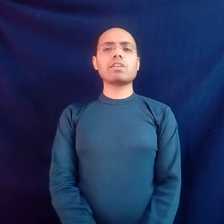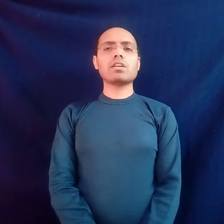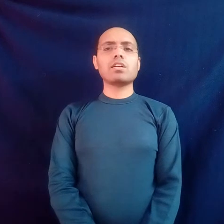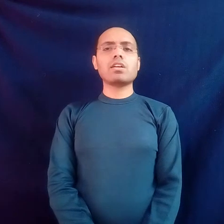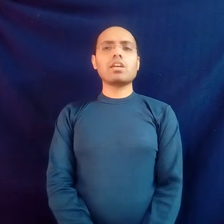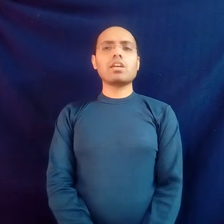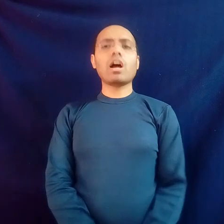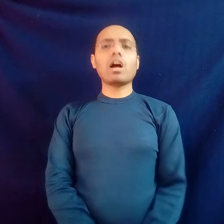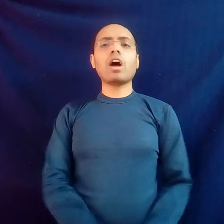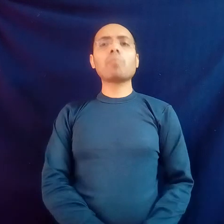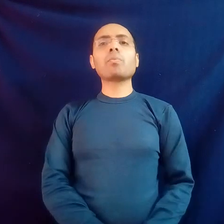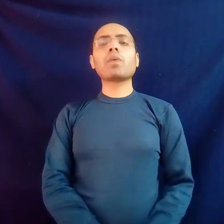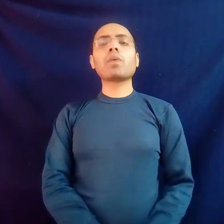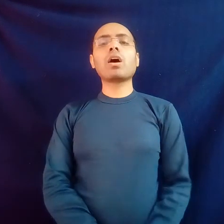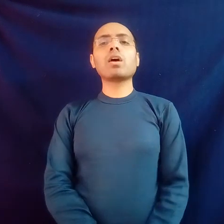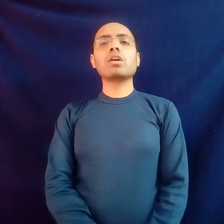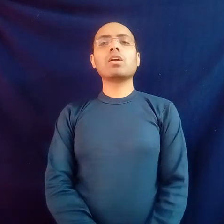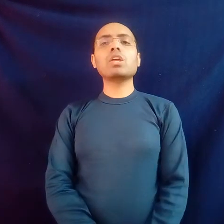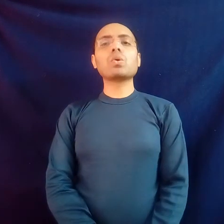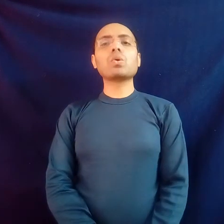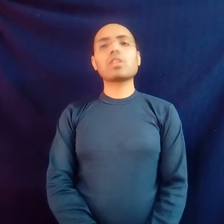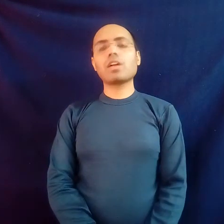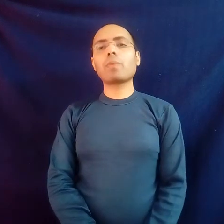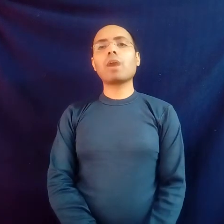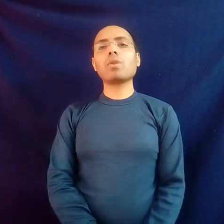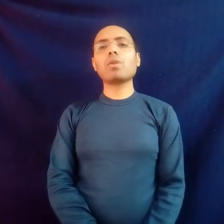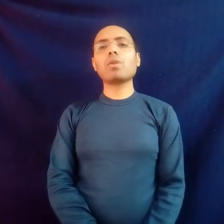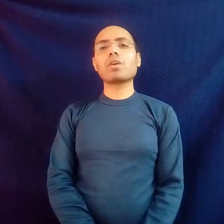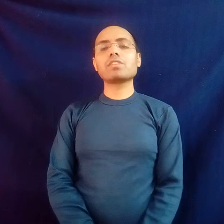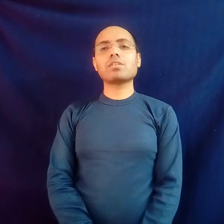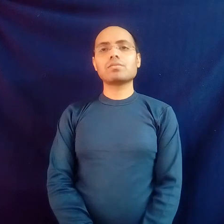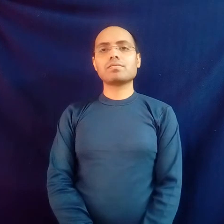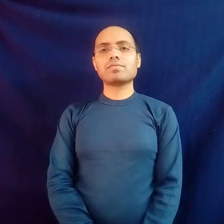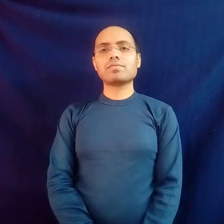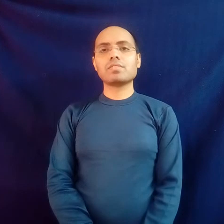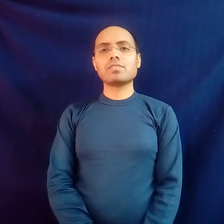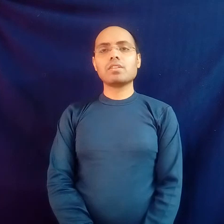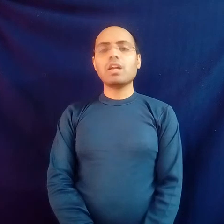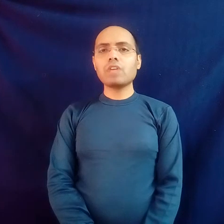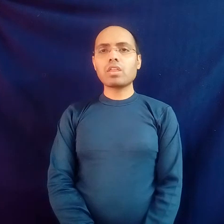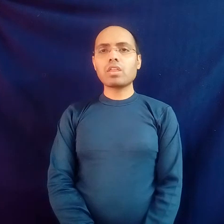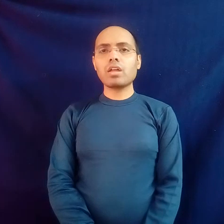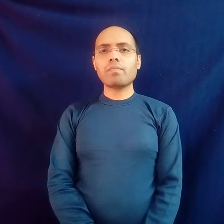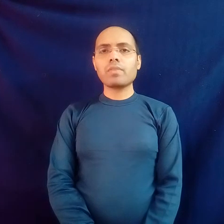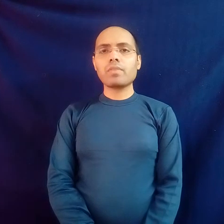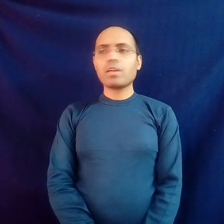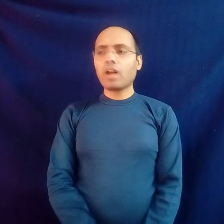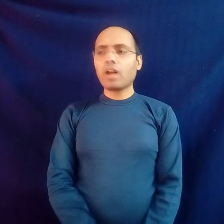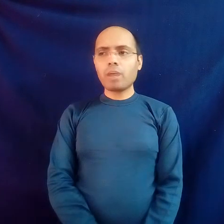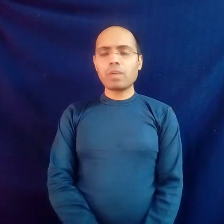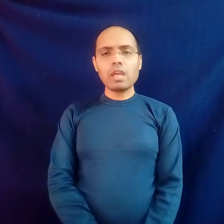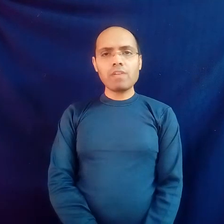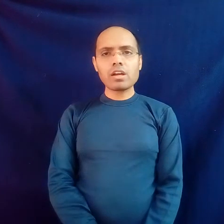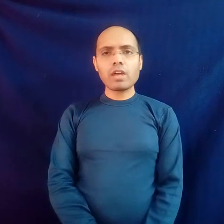है, कि आपका डी कौन सा है, आप कहाँ बिलोंग करते हो। जैसे आपके एरिया का